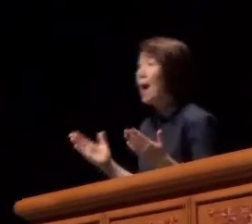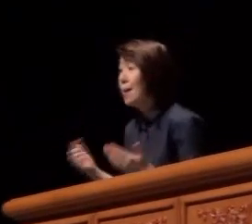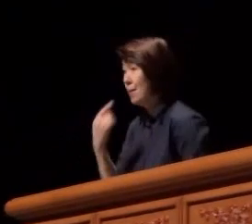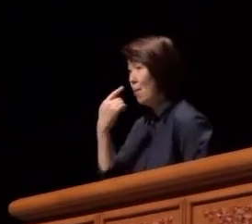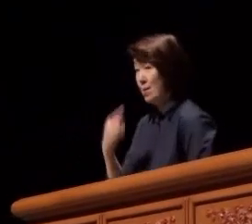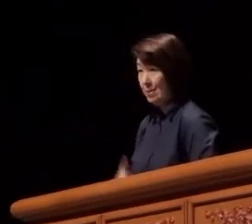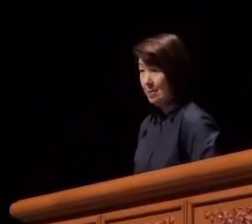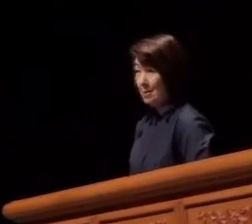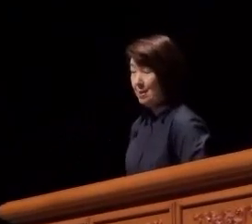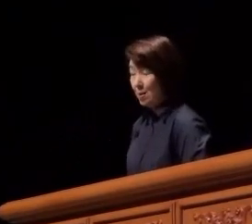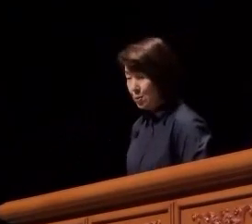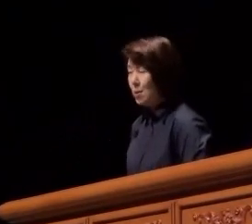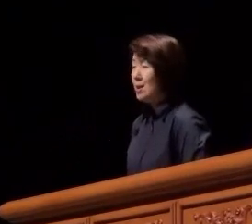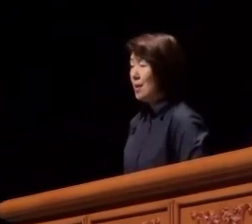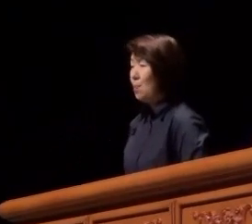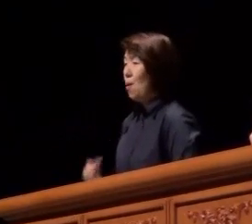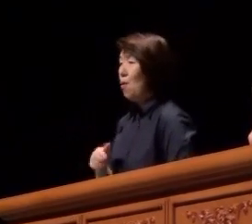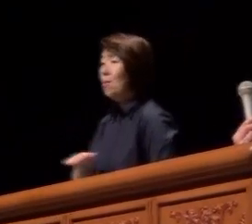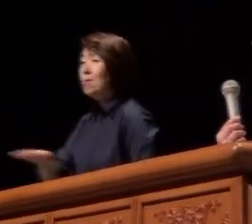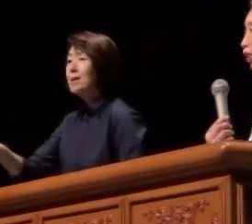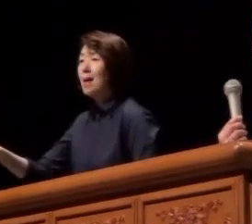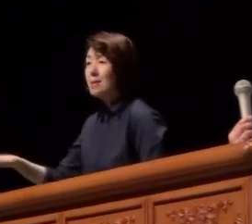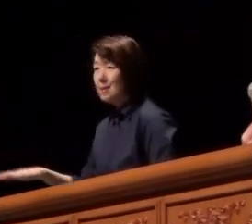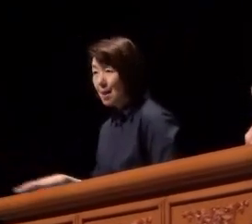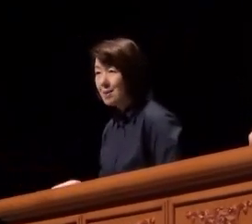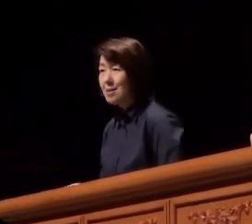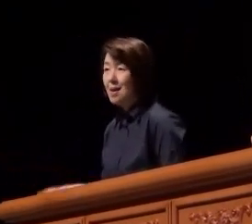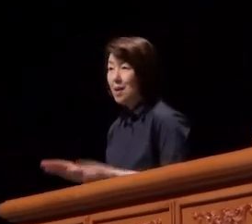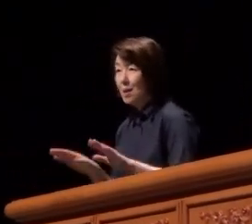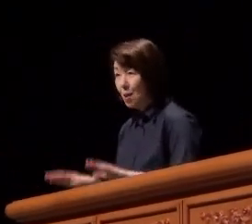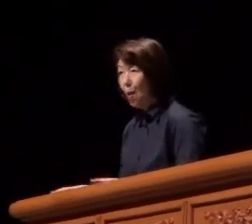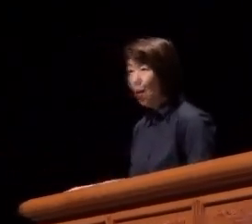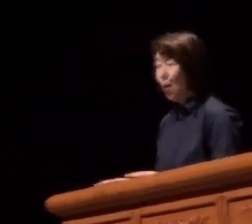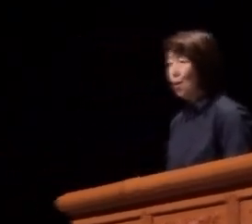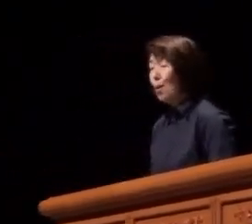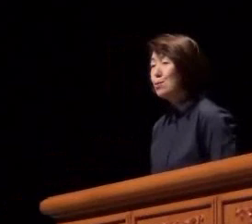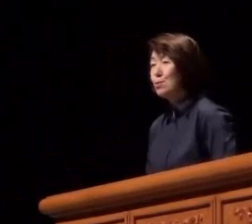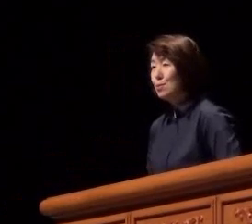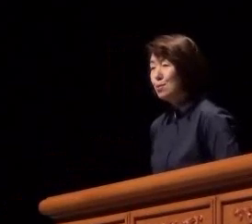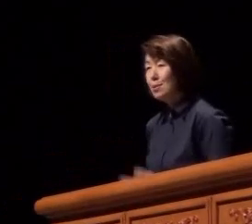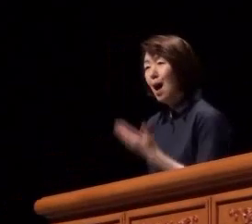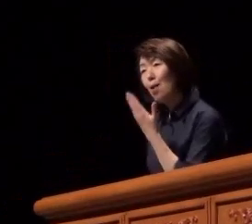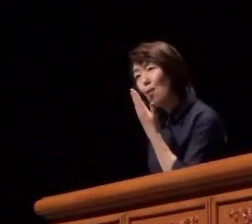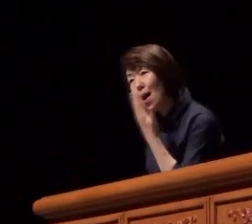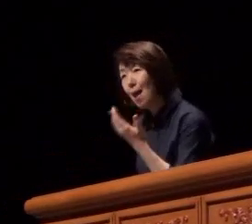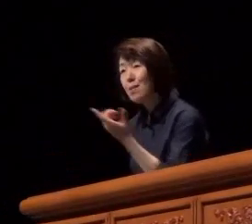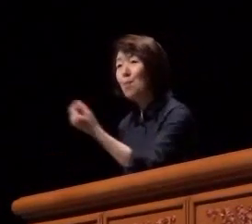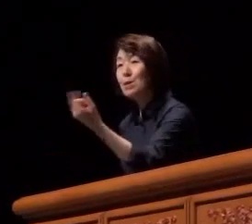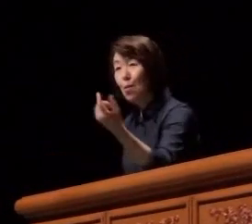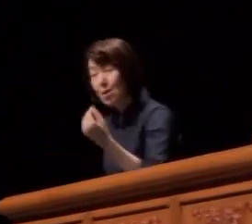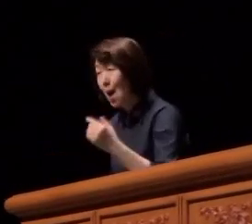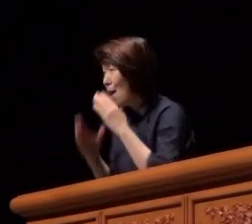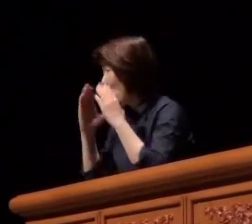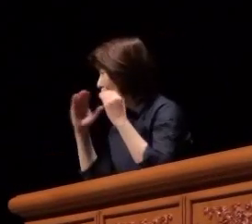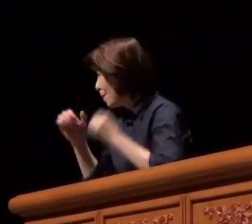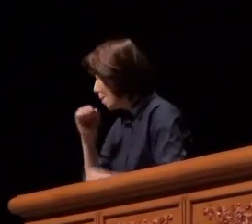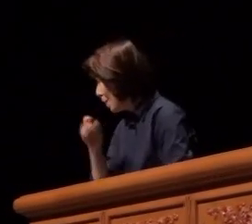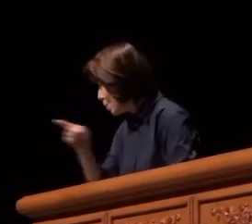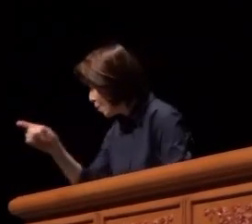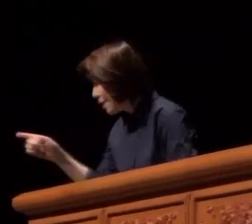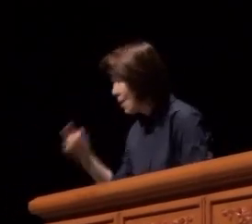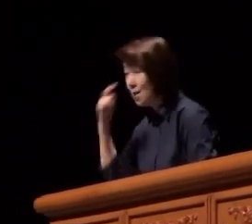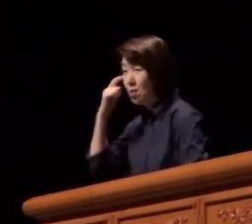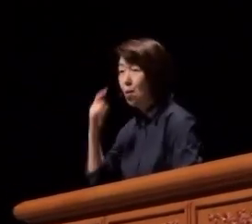ね、やっぱりね、私たちゆとりみんな今日よく笑ってるからね、やっぱりいいなと思ってはいますけれども